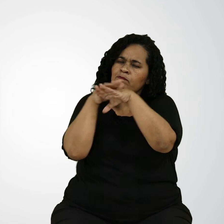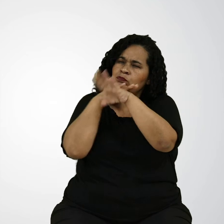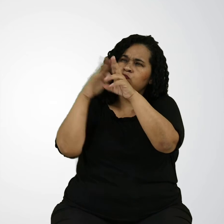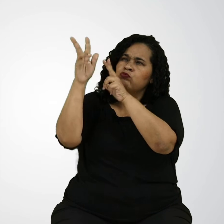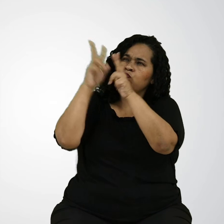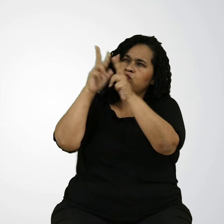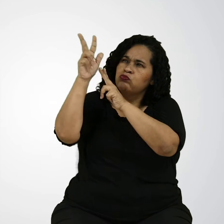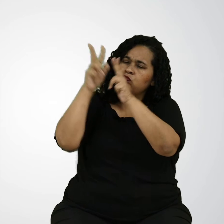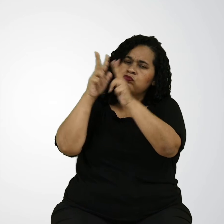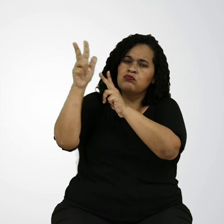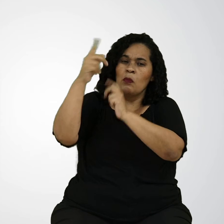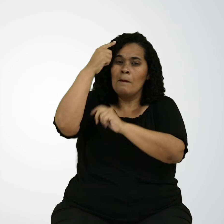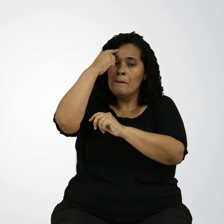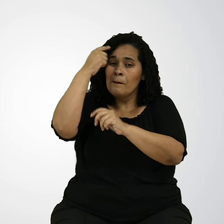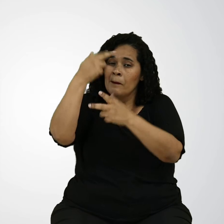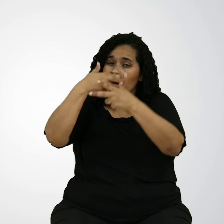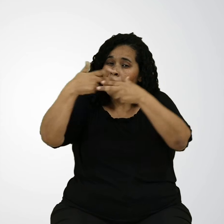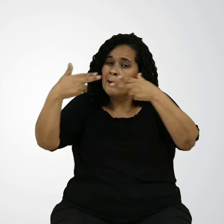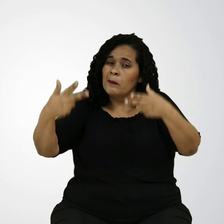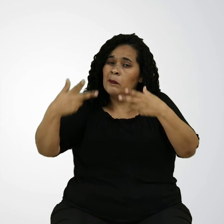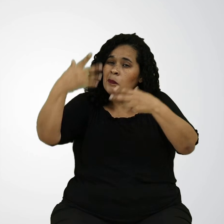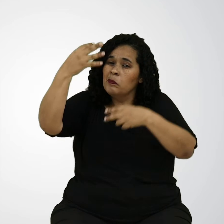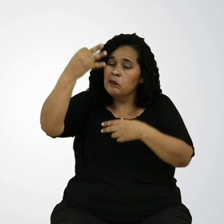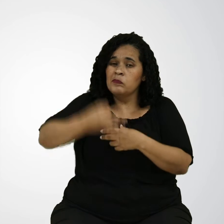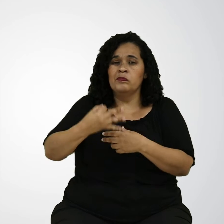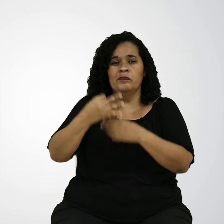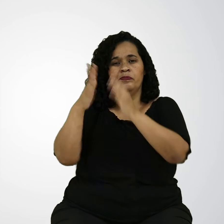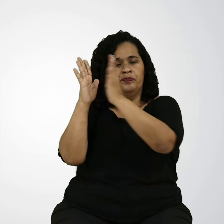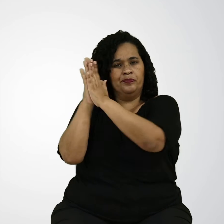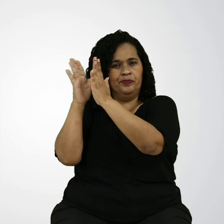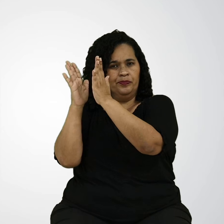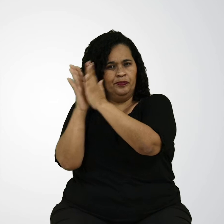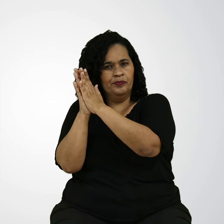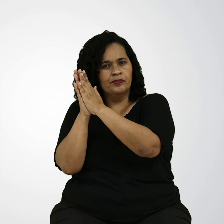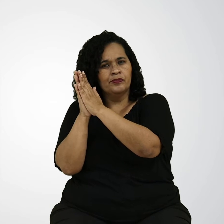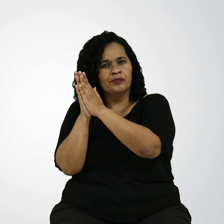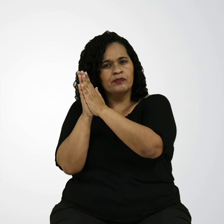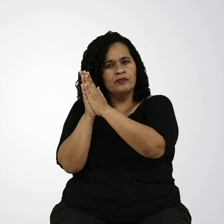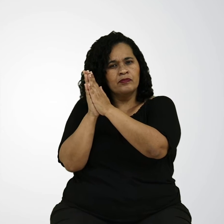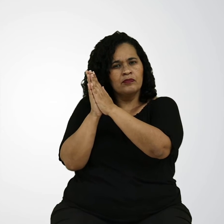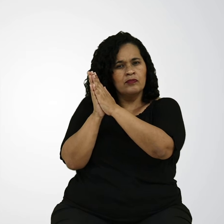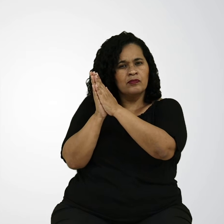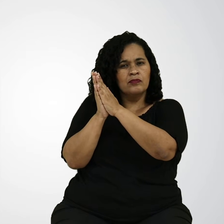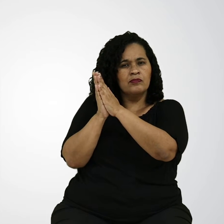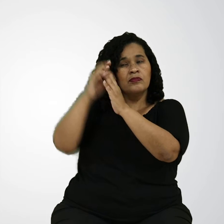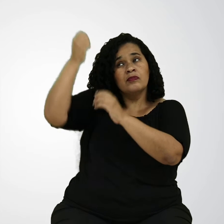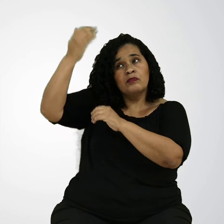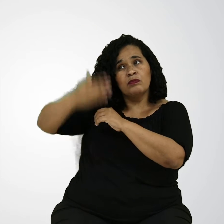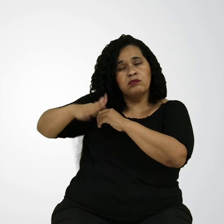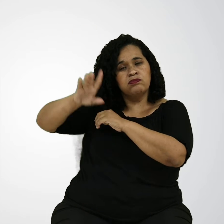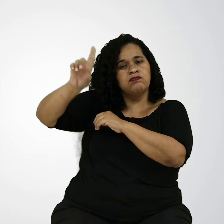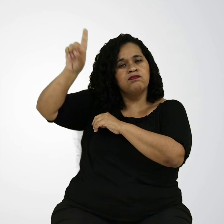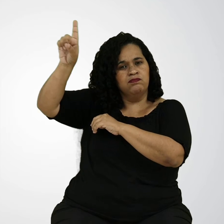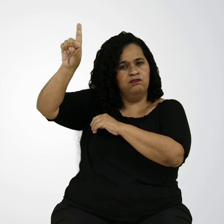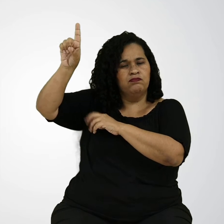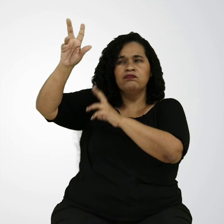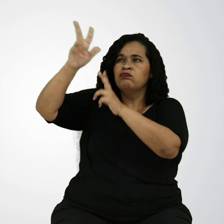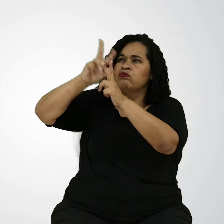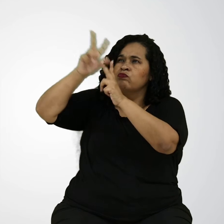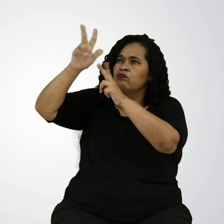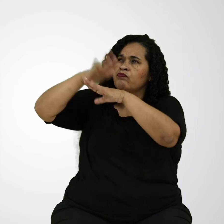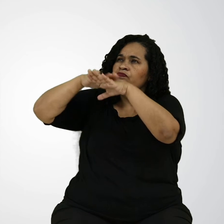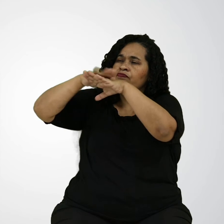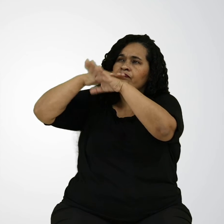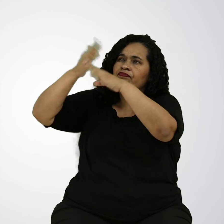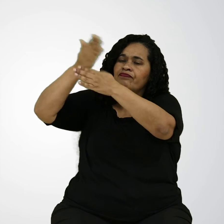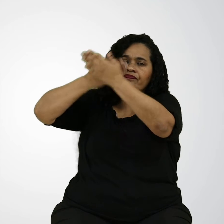nobres para a oração, né, e colocar esses propósitos diante de Deus. Né? Acho que é importante propósitos relacionados à